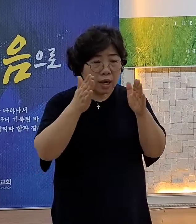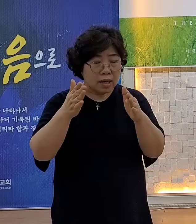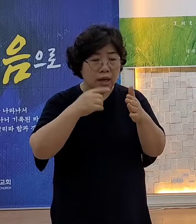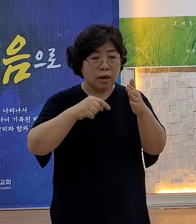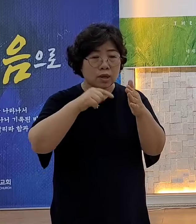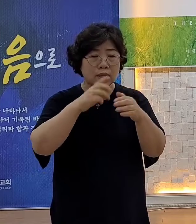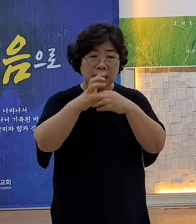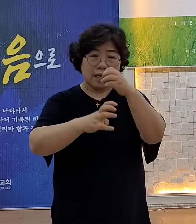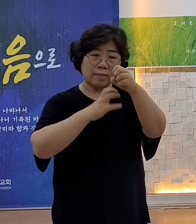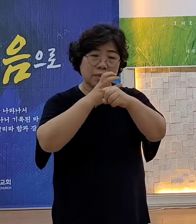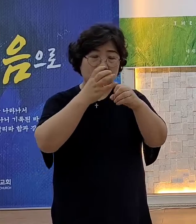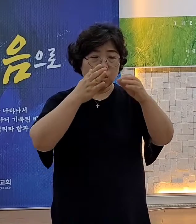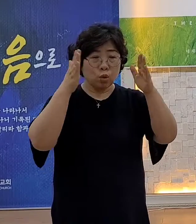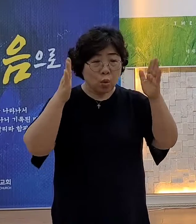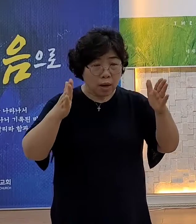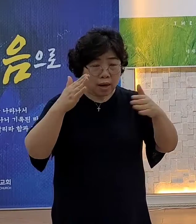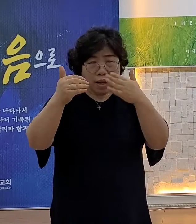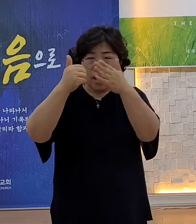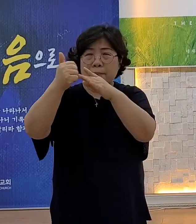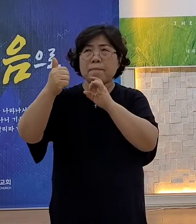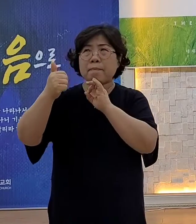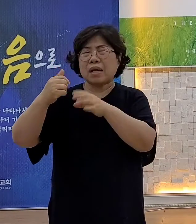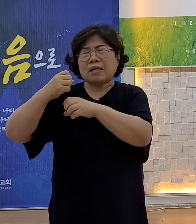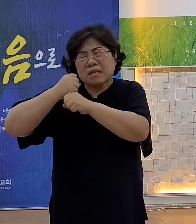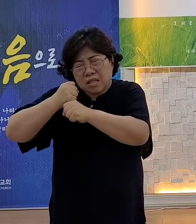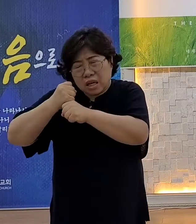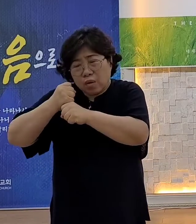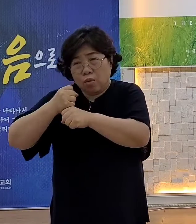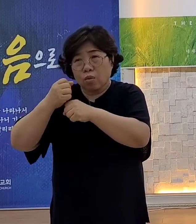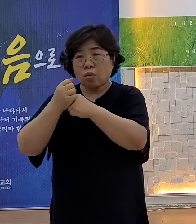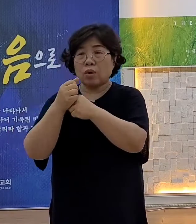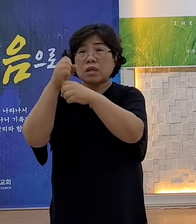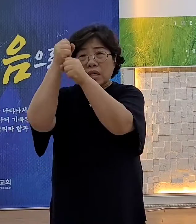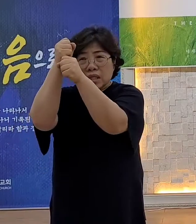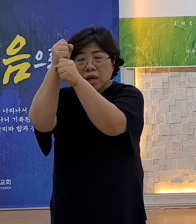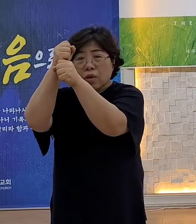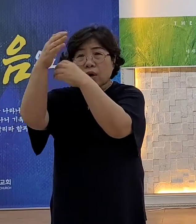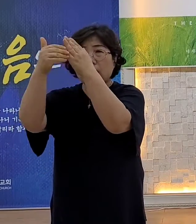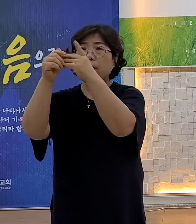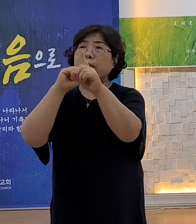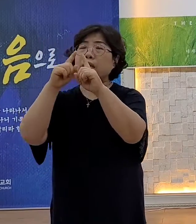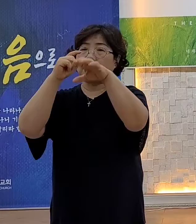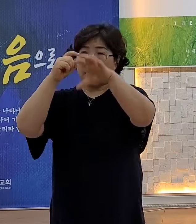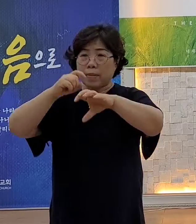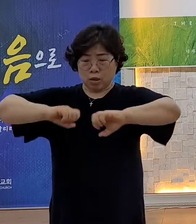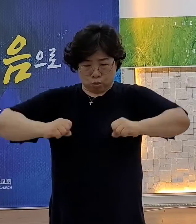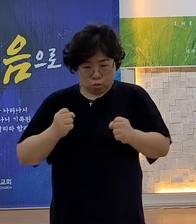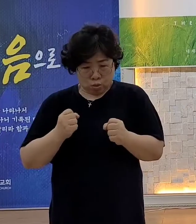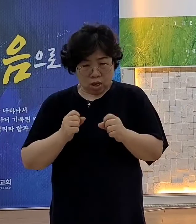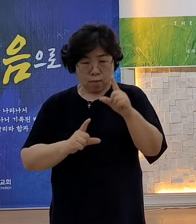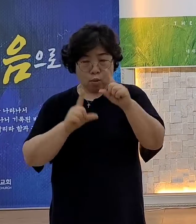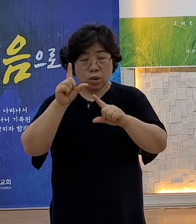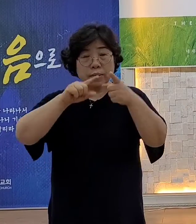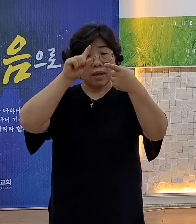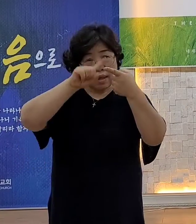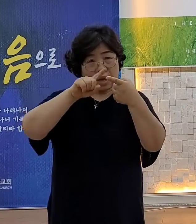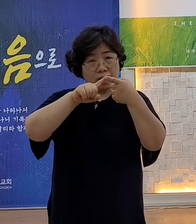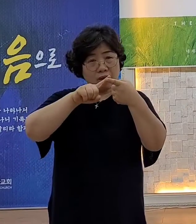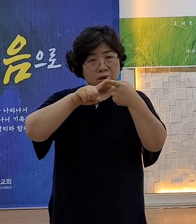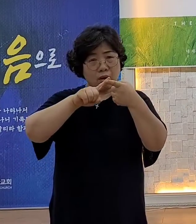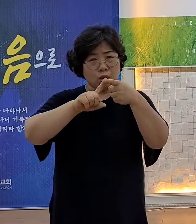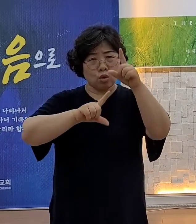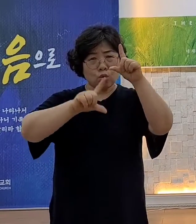오직 하나님만 의지하고 또 하나님의 말씀 앞에 순종하는 것이 무언가. 그래서 이 순종의